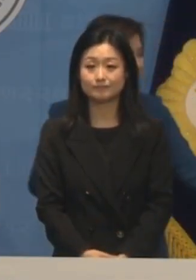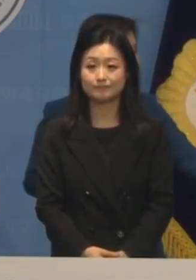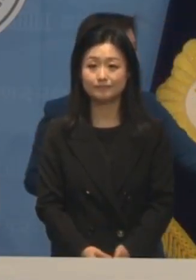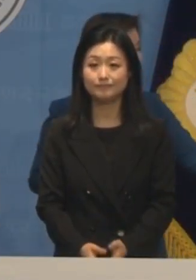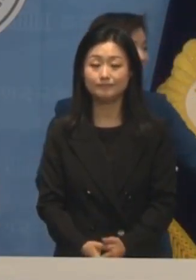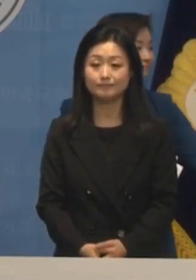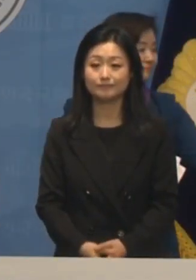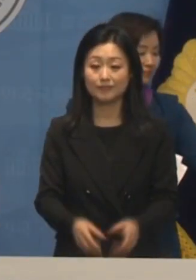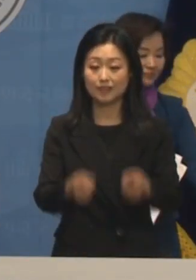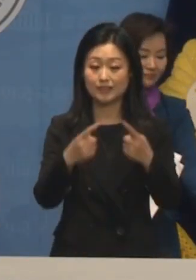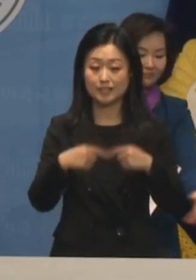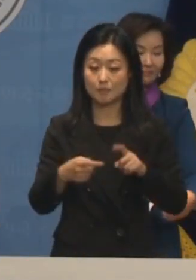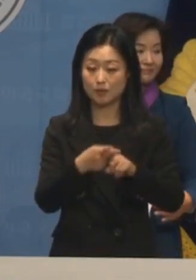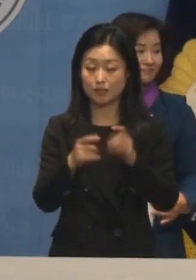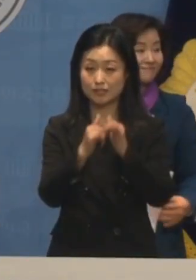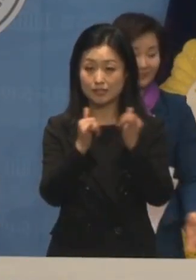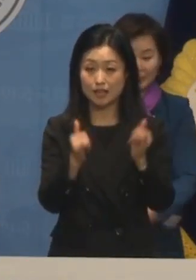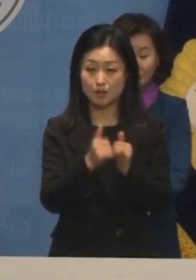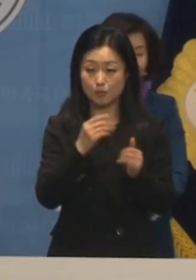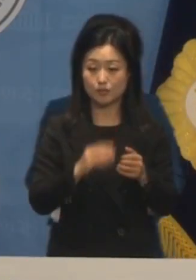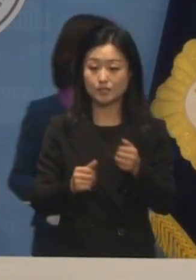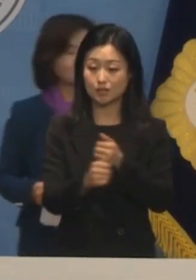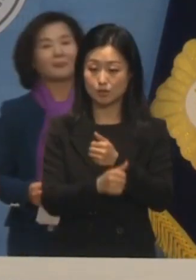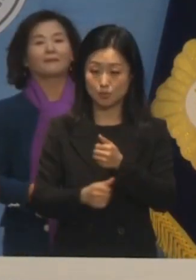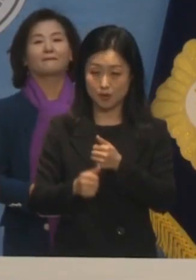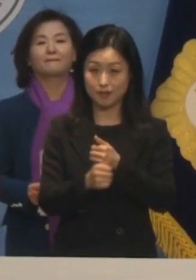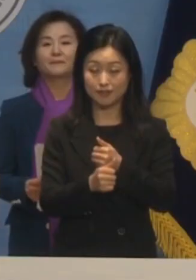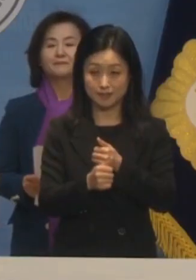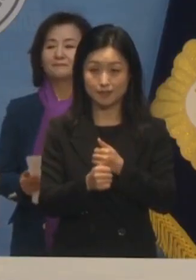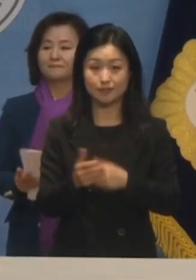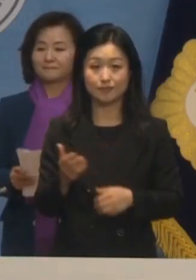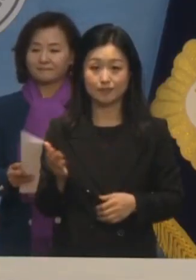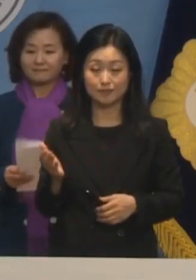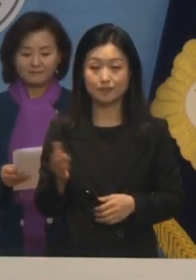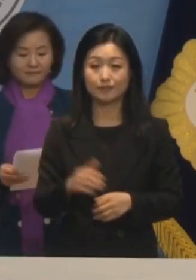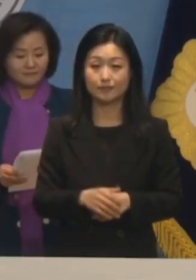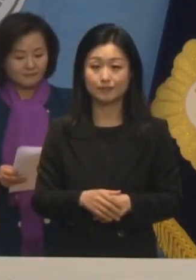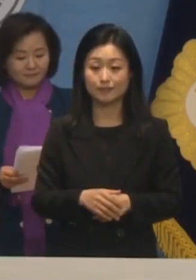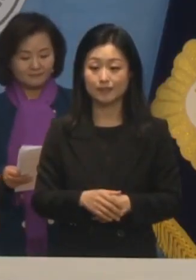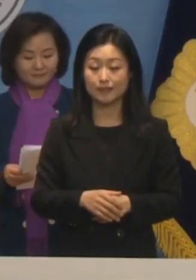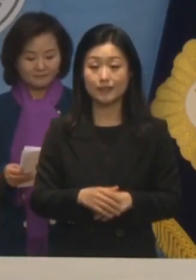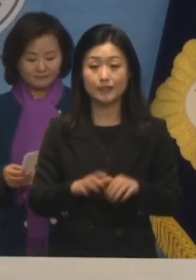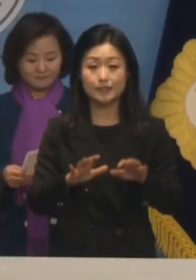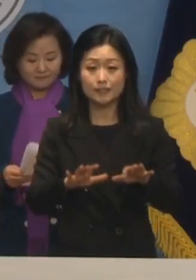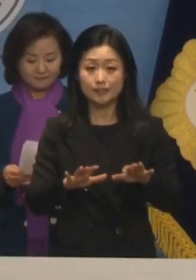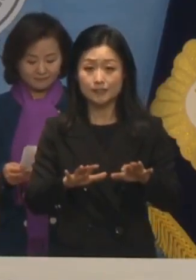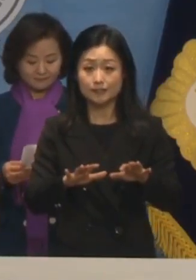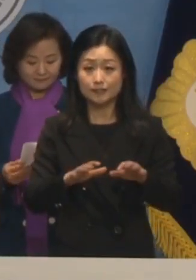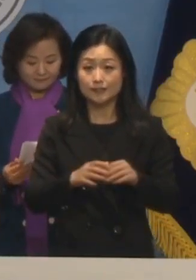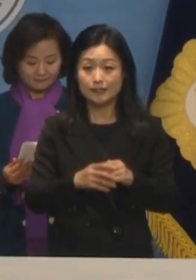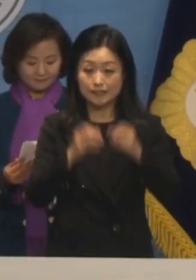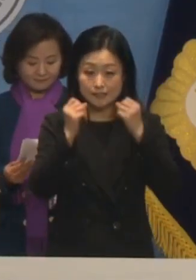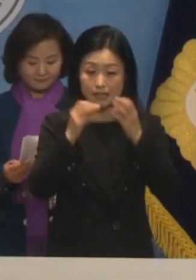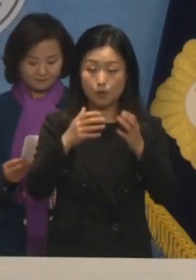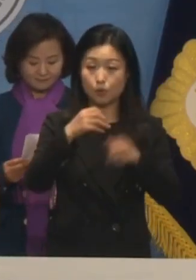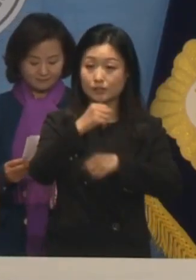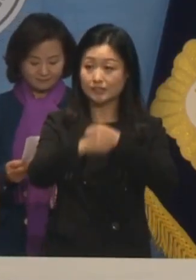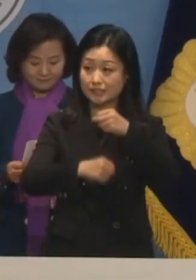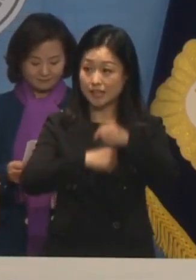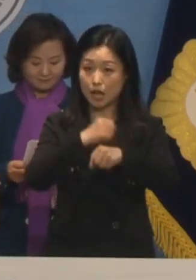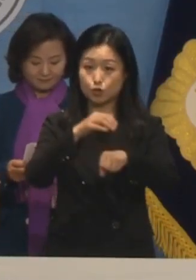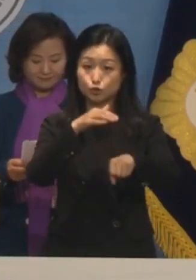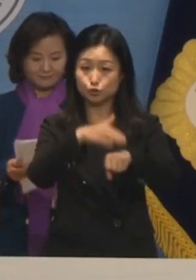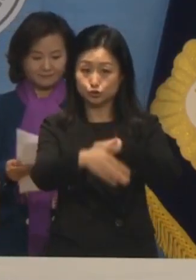네, 참여연대 사회복지위원회 위원장 최혜지입니다. 탈산업적인 생산체제, 신자유주의의